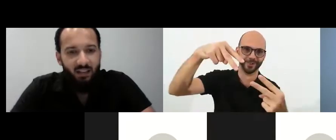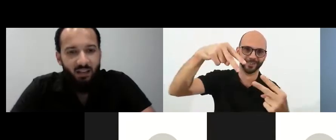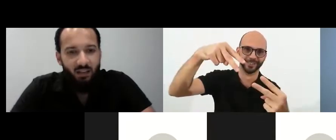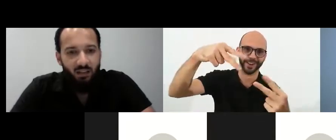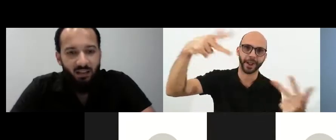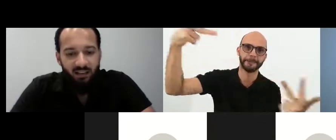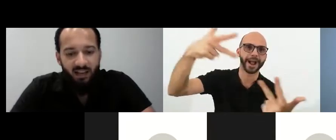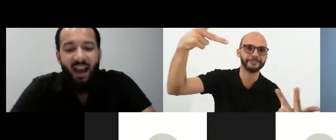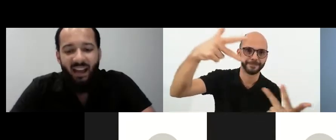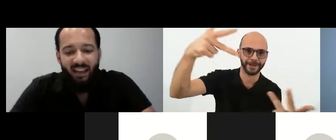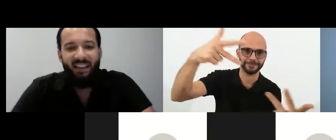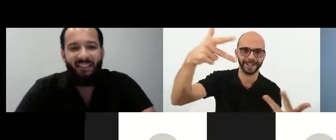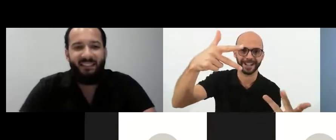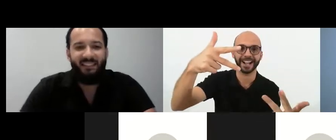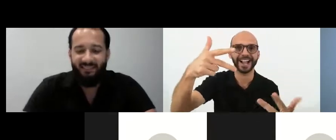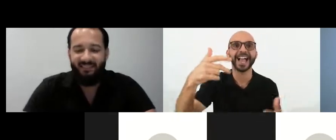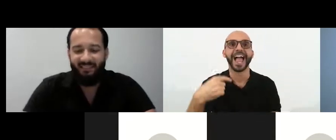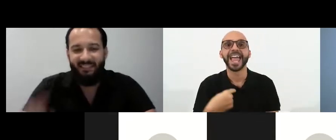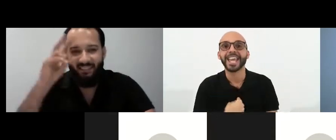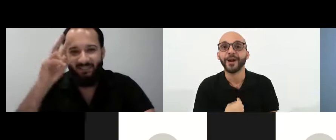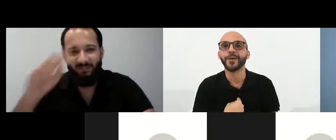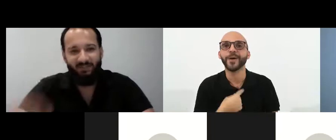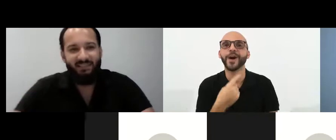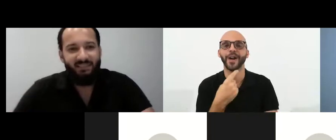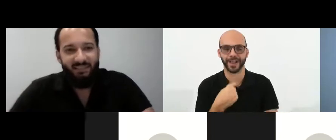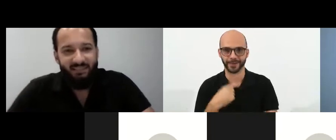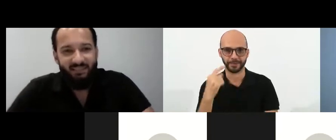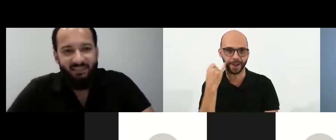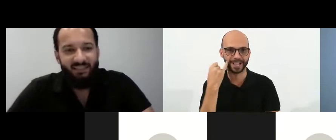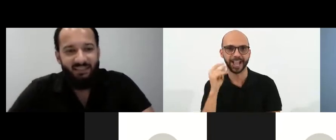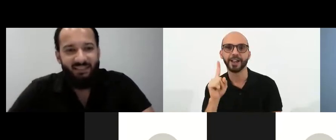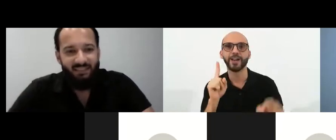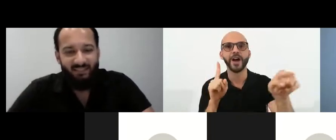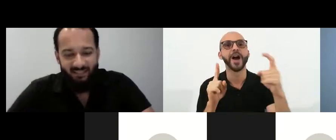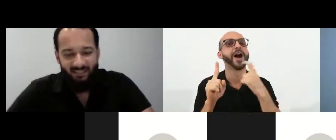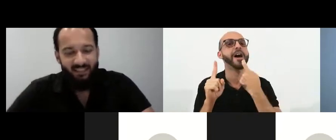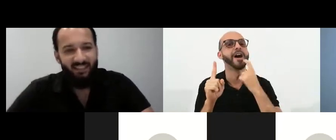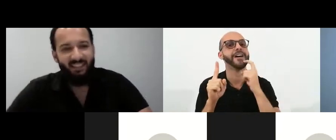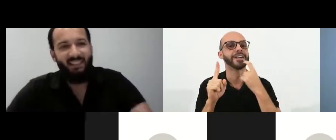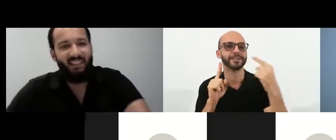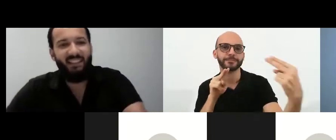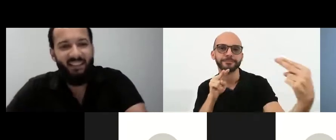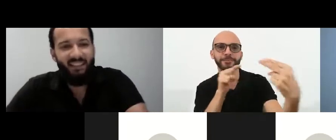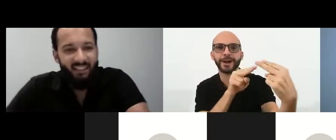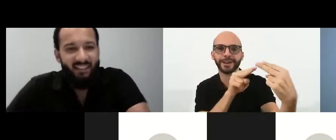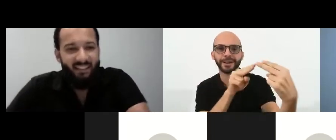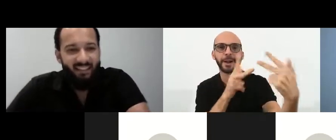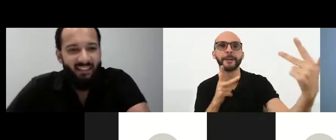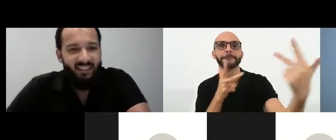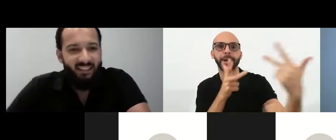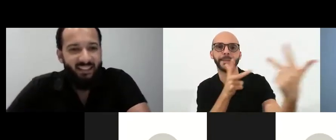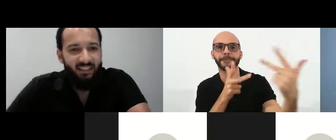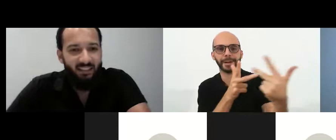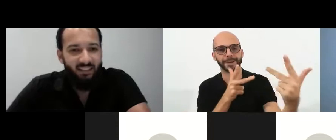e a Grace estavam conversando entre si, as duas, e eu, Ranzula e o